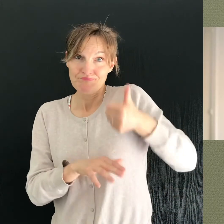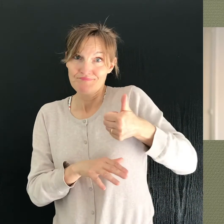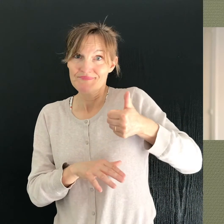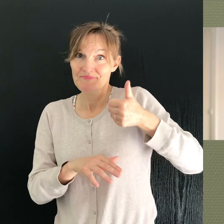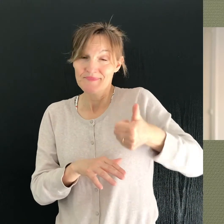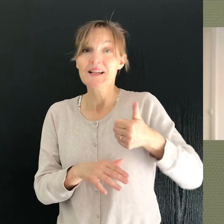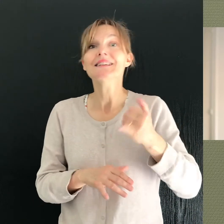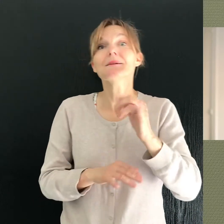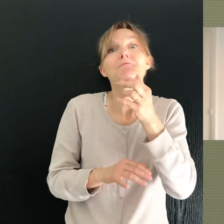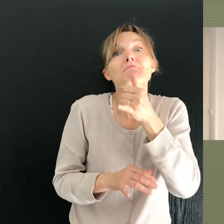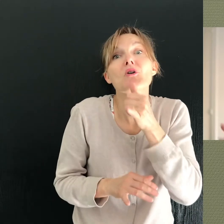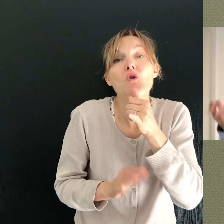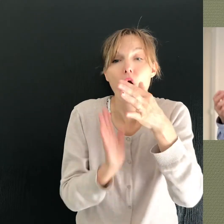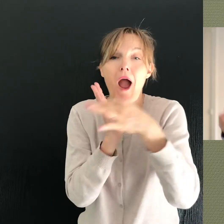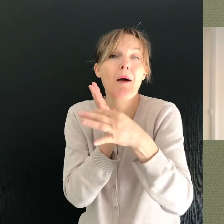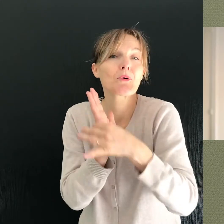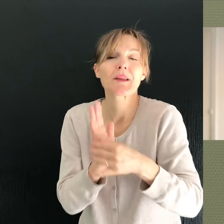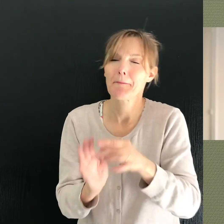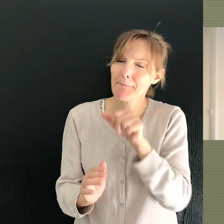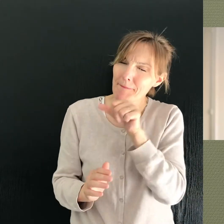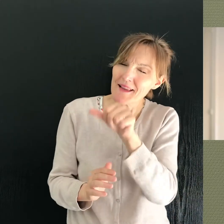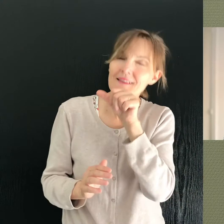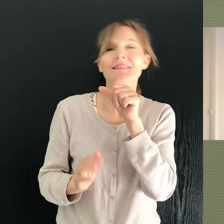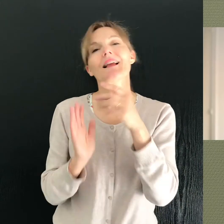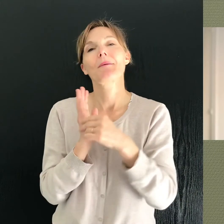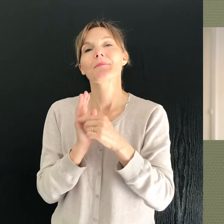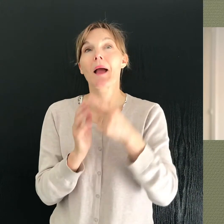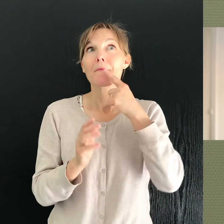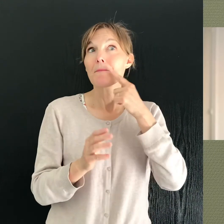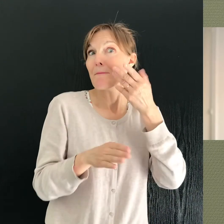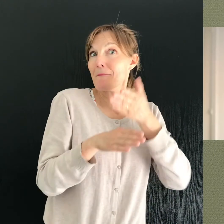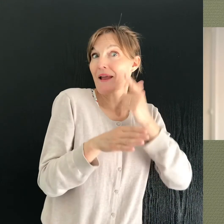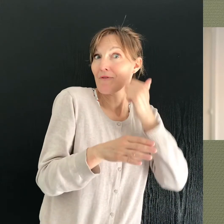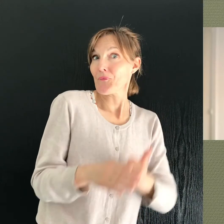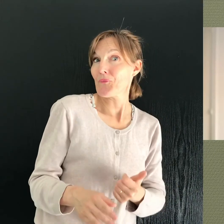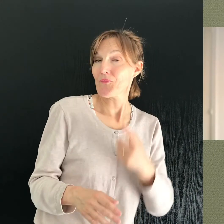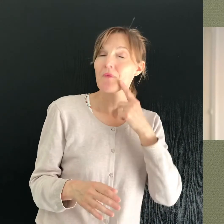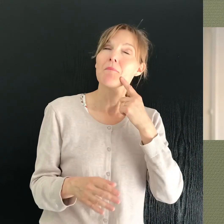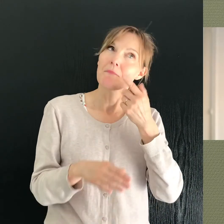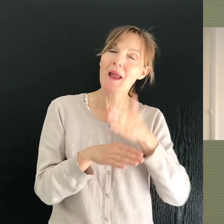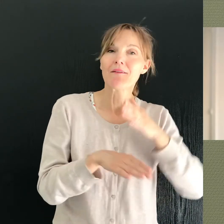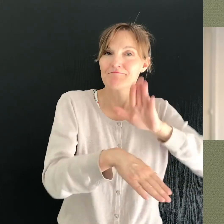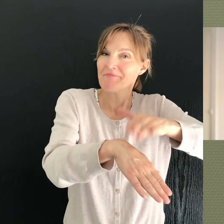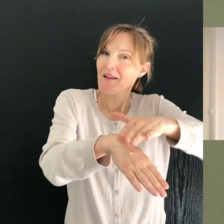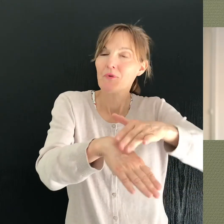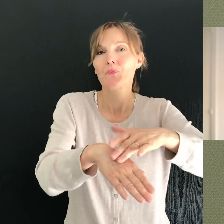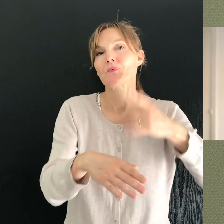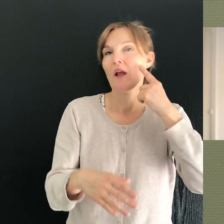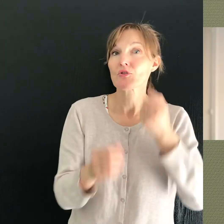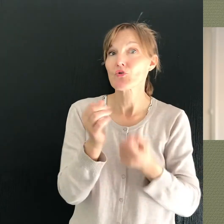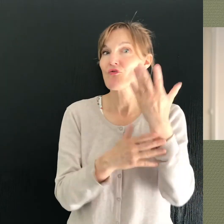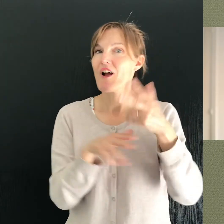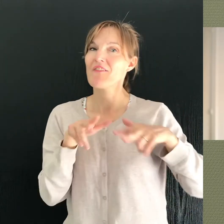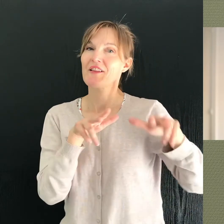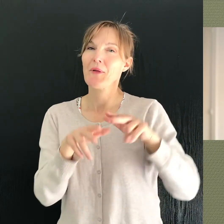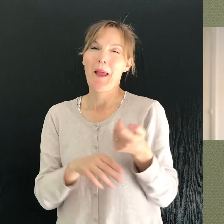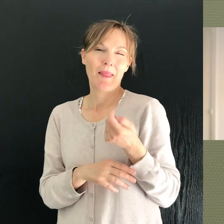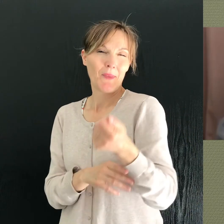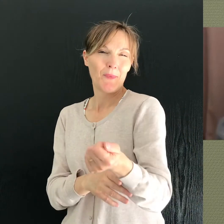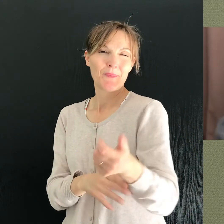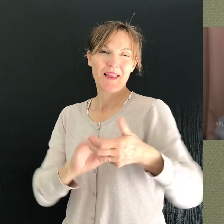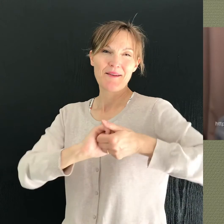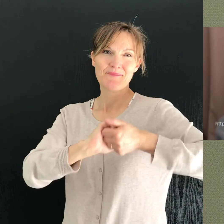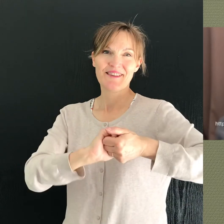vous n'êtes pas encore abonné, abonnez-vous. Comme ça, vous serez prévenu lorsqu'il y a une nouvelle vidéo. Donc, à bientôt mes amis.